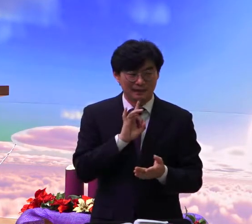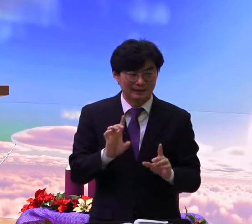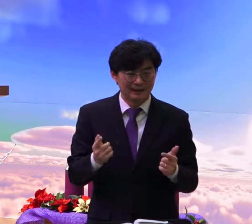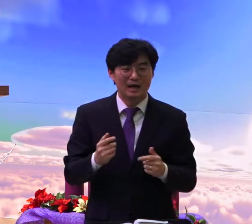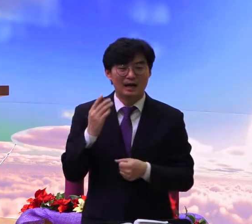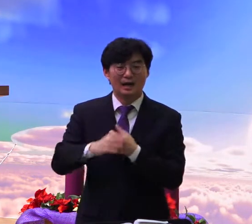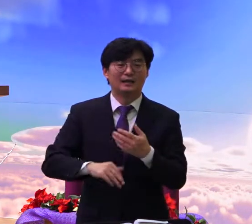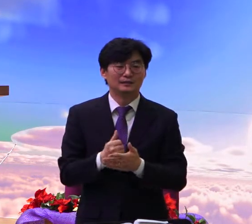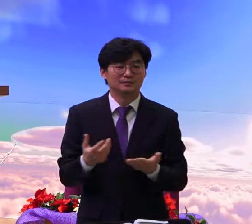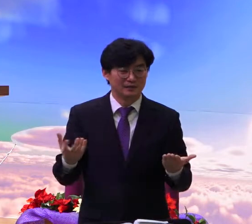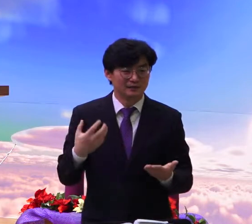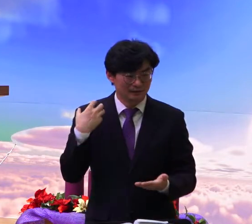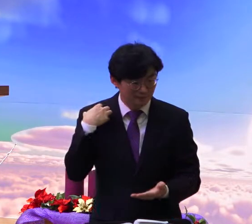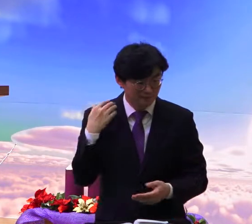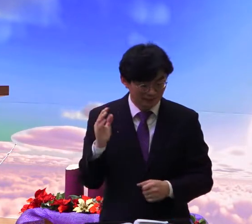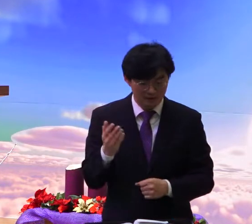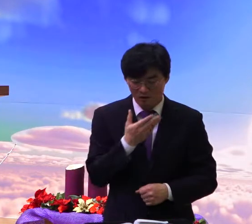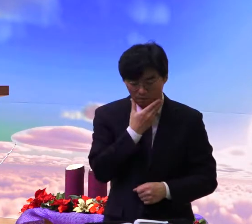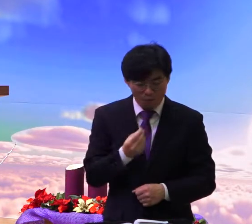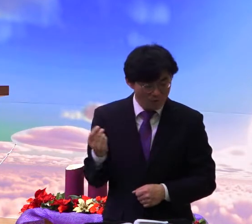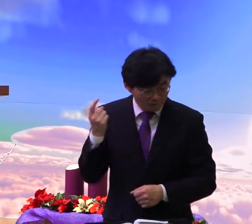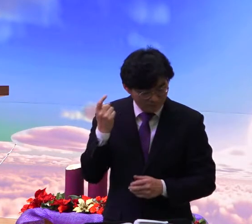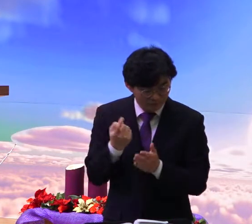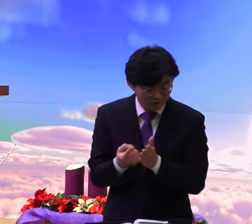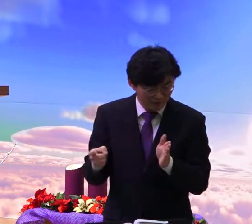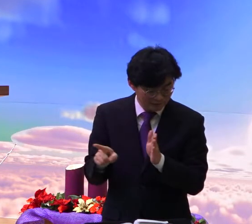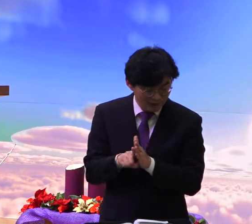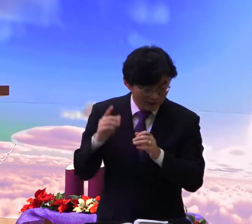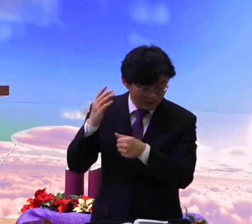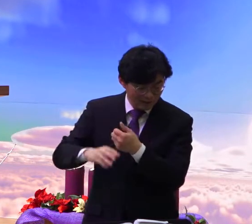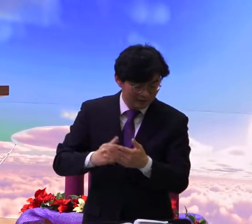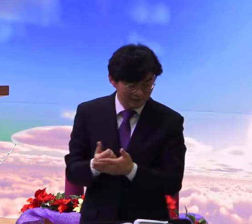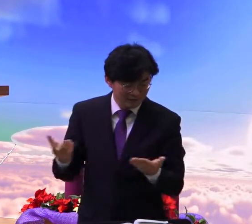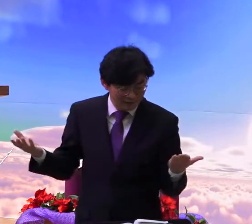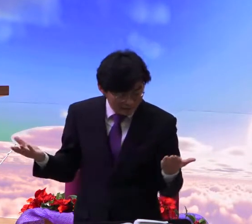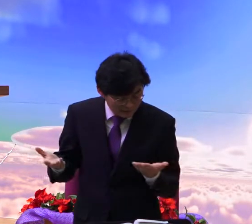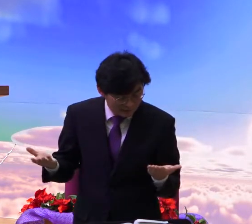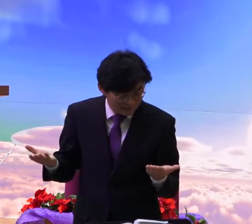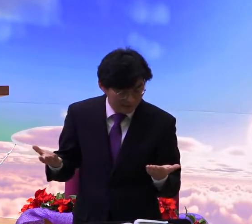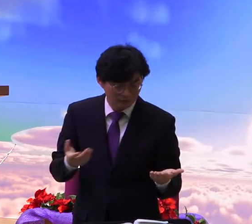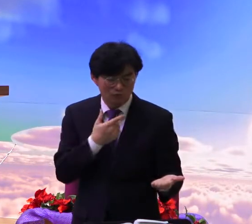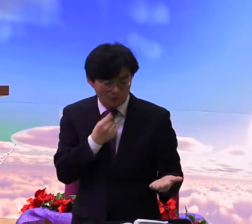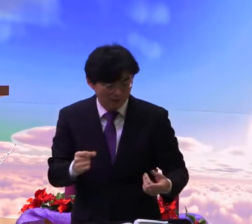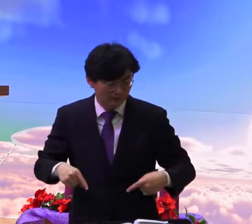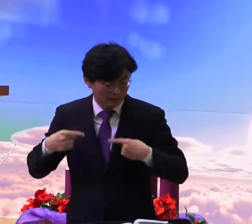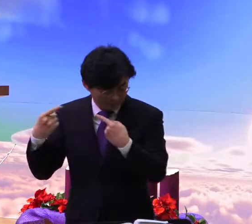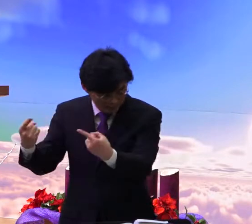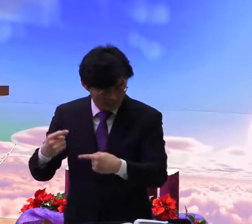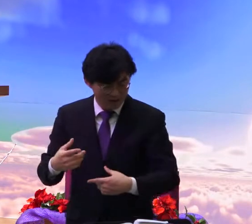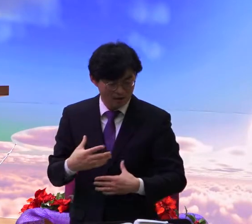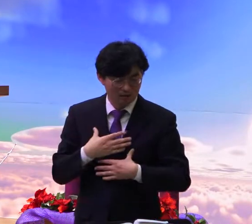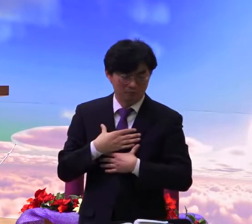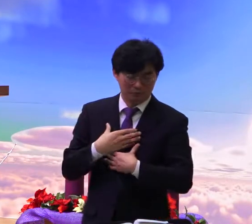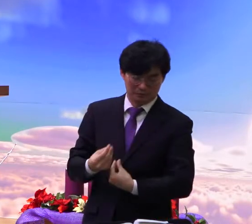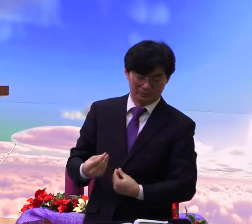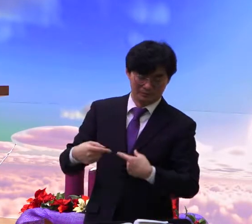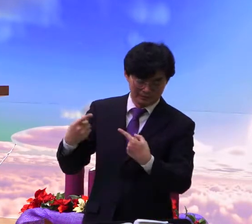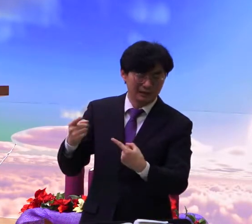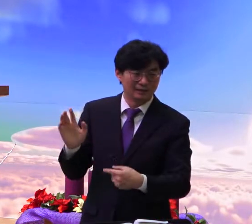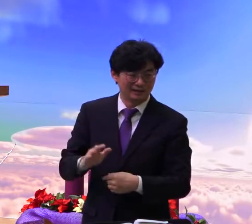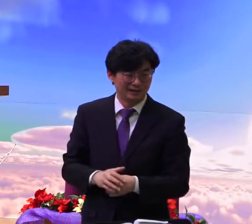일꾼이 된다는 것, 복음을 위해서 하나님의 일꾼으로 산다고 하는 것은 편안함보다는 고난을 이미